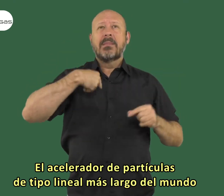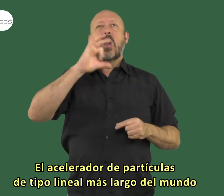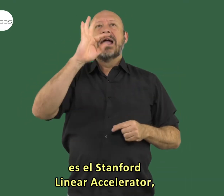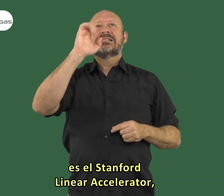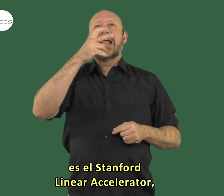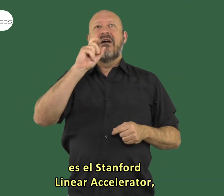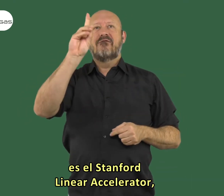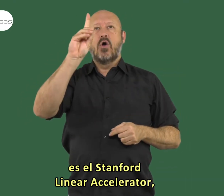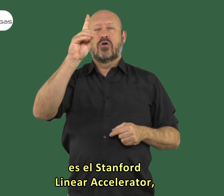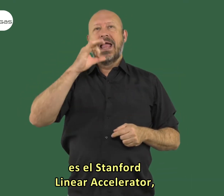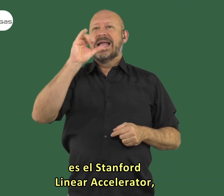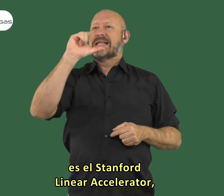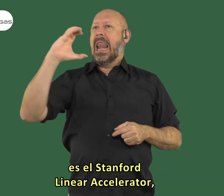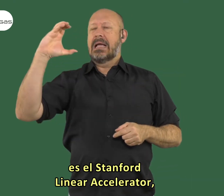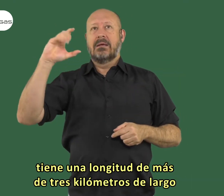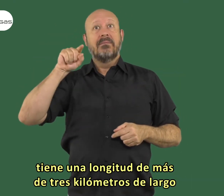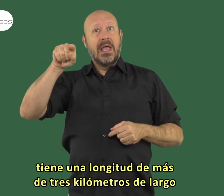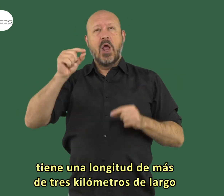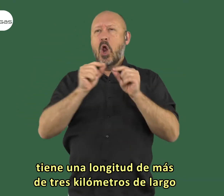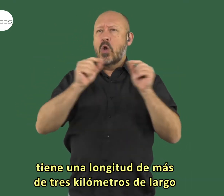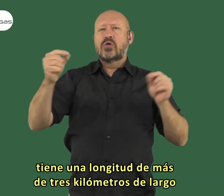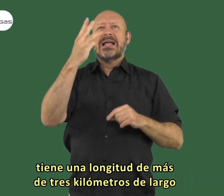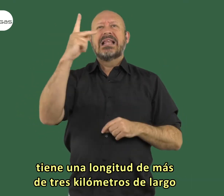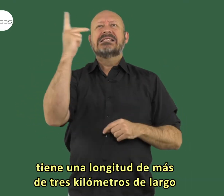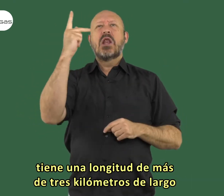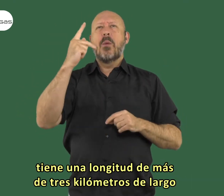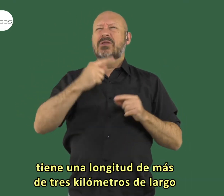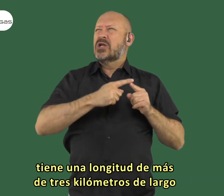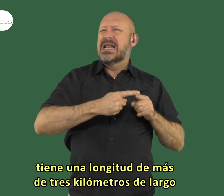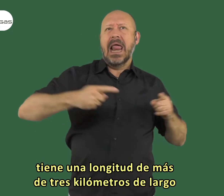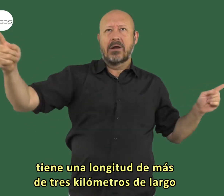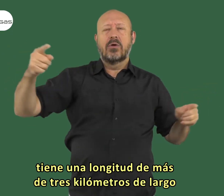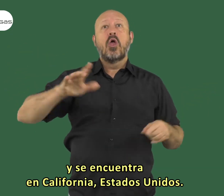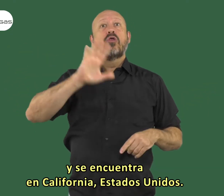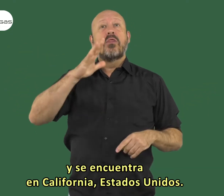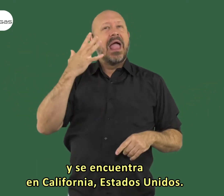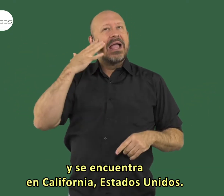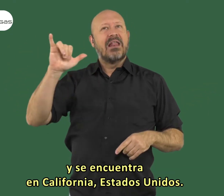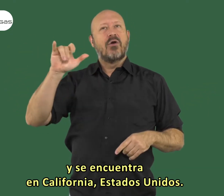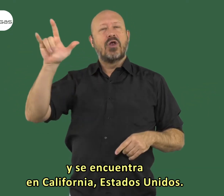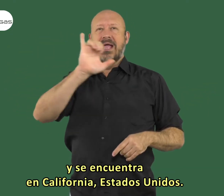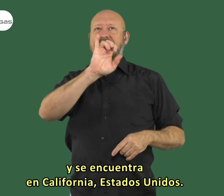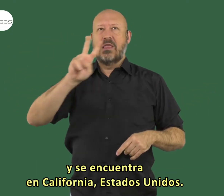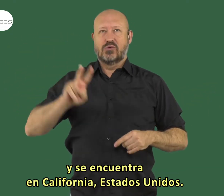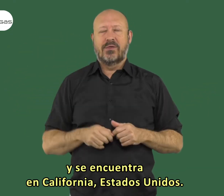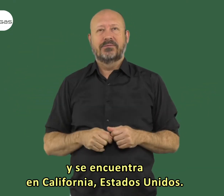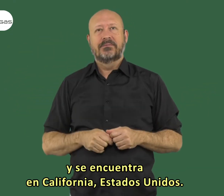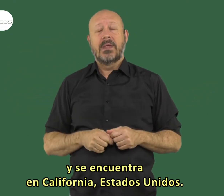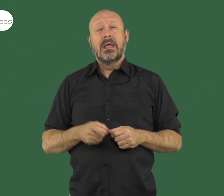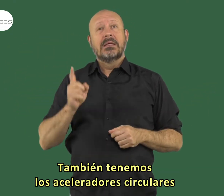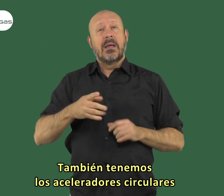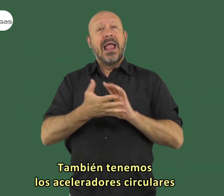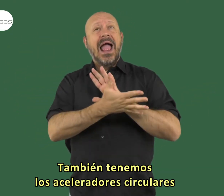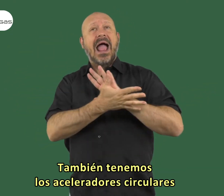del mundo es el Stanford Linear Accelerator. Tiene una longitud de más de 3 kilómetros de largo y se encuentra en California, Estados